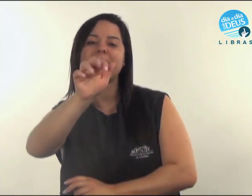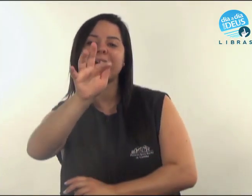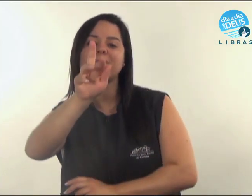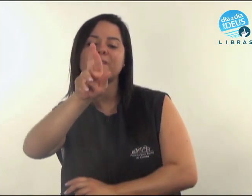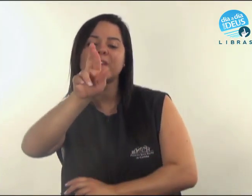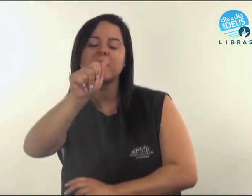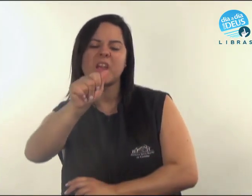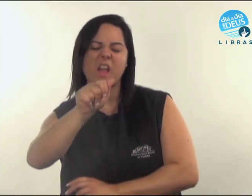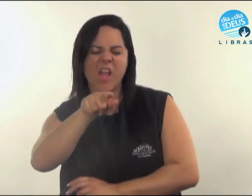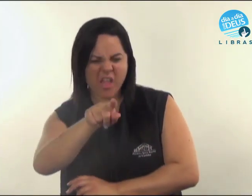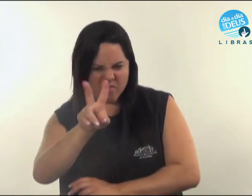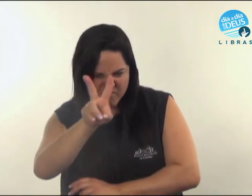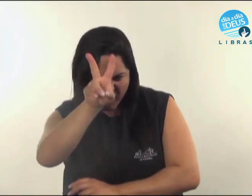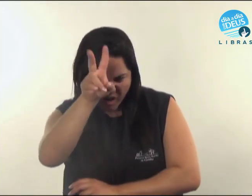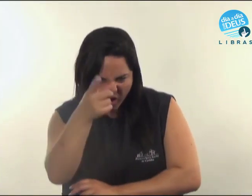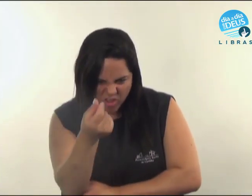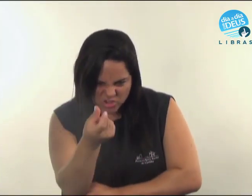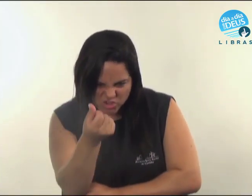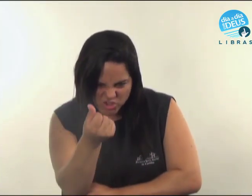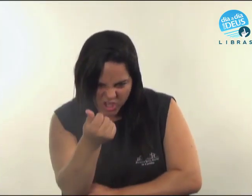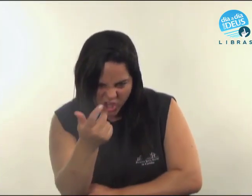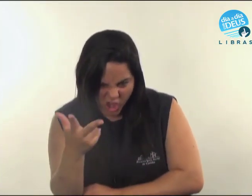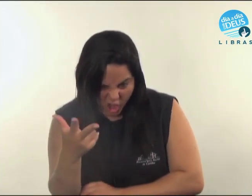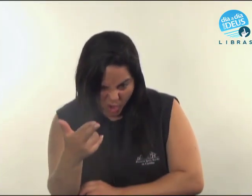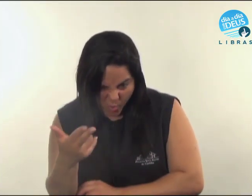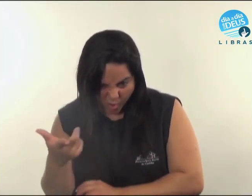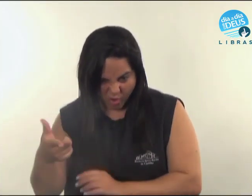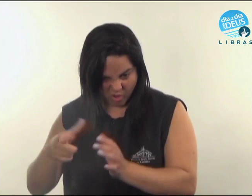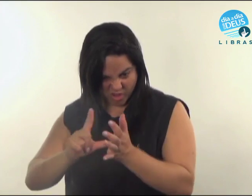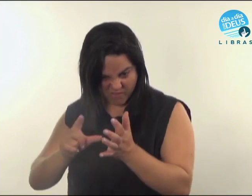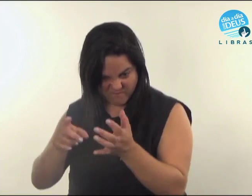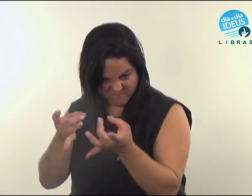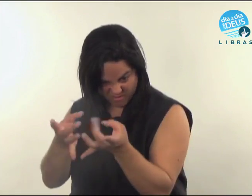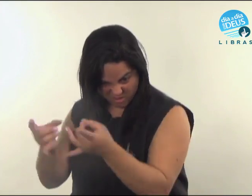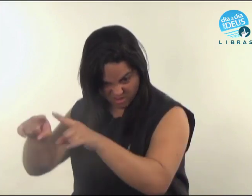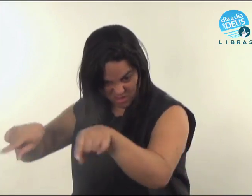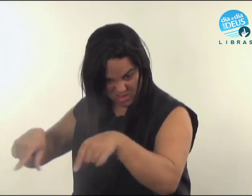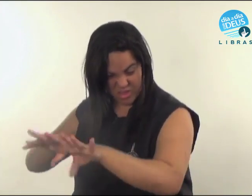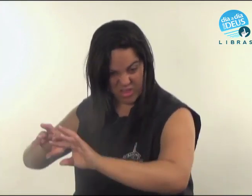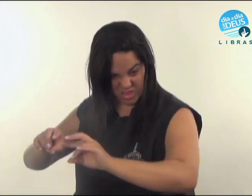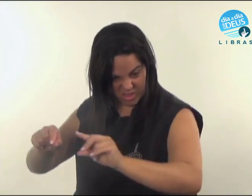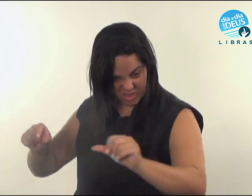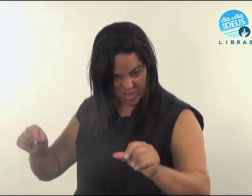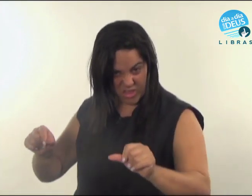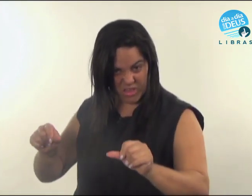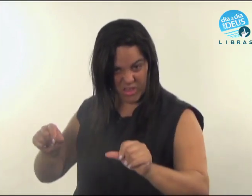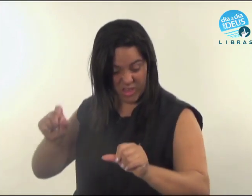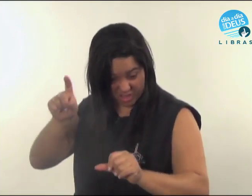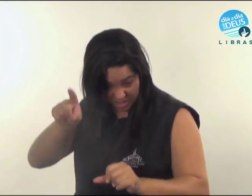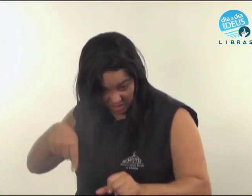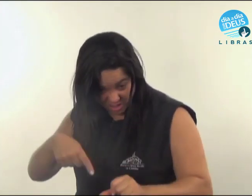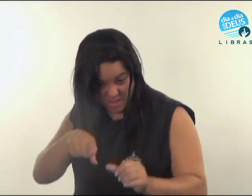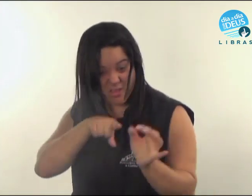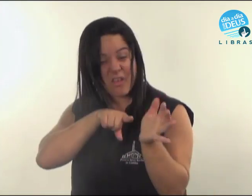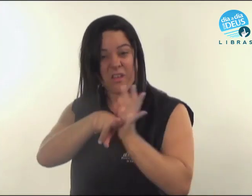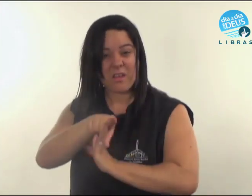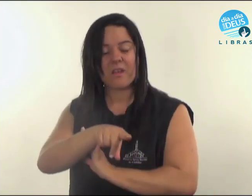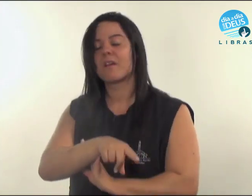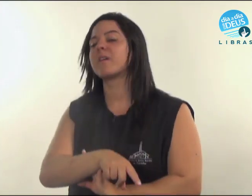esse é o valor mesmo que vocês venderam de toda a propriedade? Que naquela hora viesse um